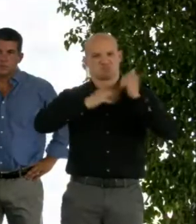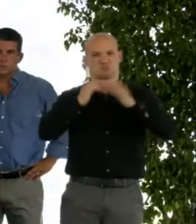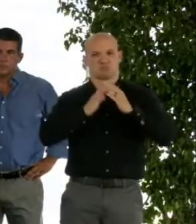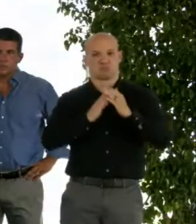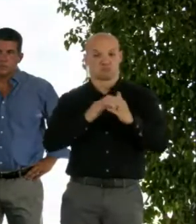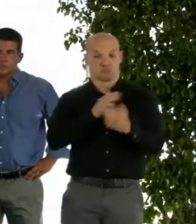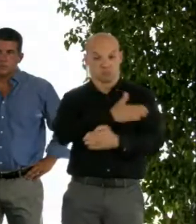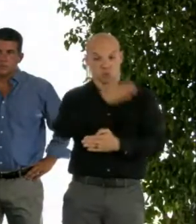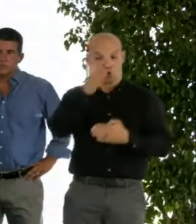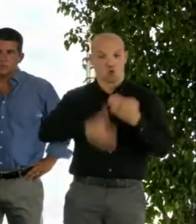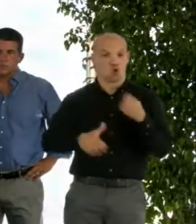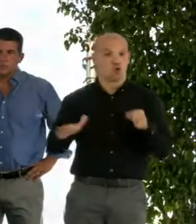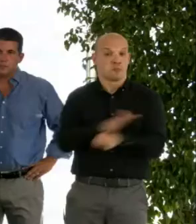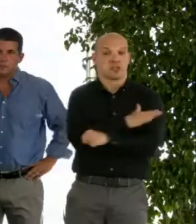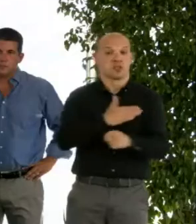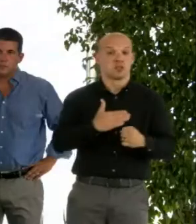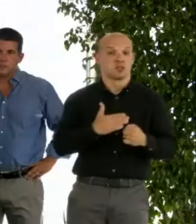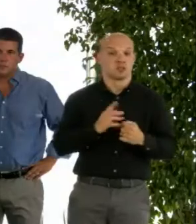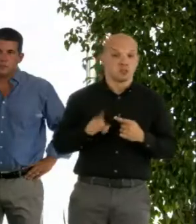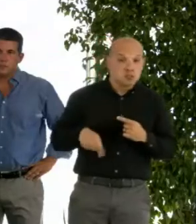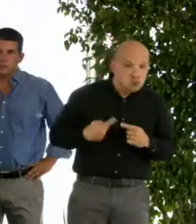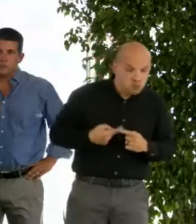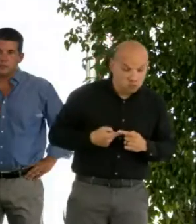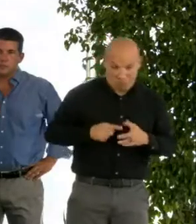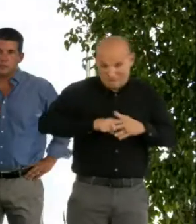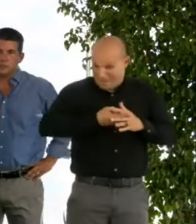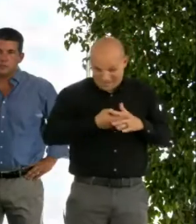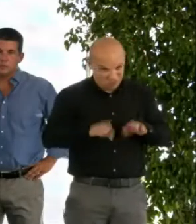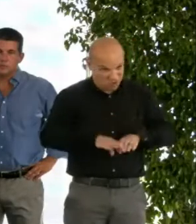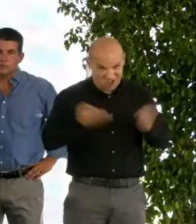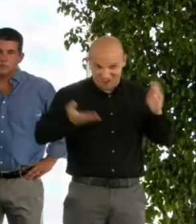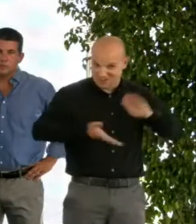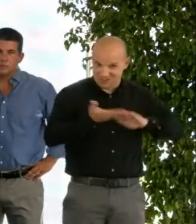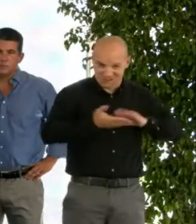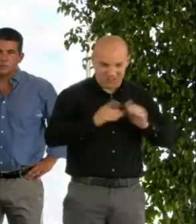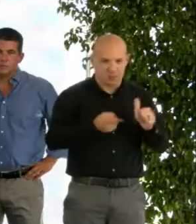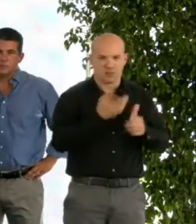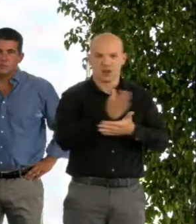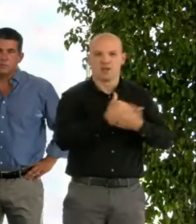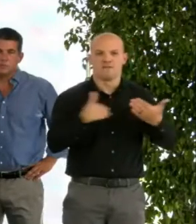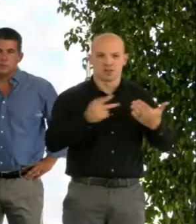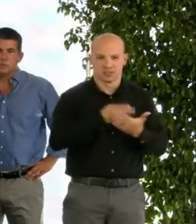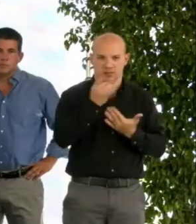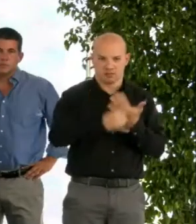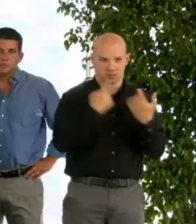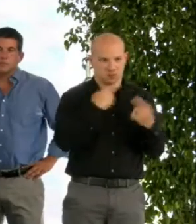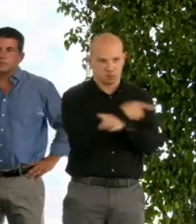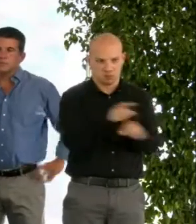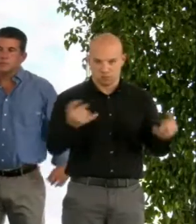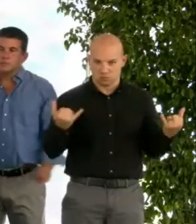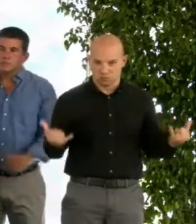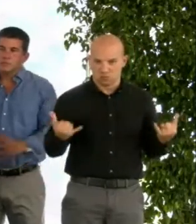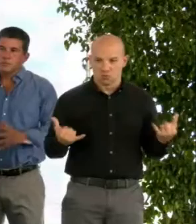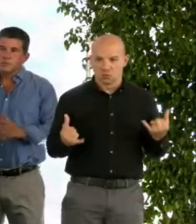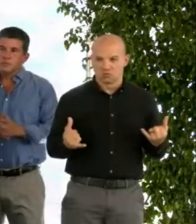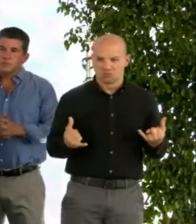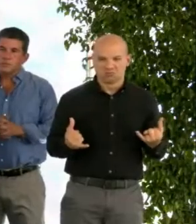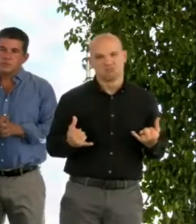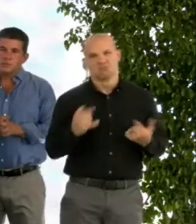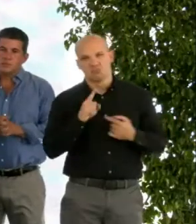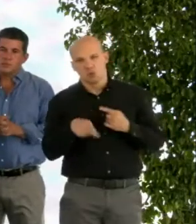la construcción, debe estar en operación esta primera fase del proyecto, que es la que estamos anunciando hoy, para